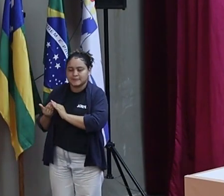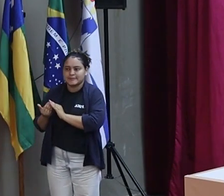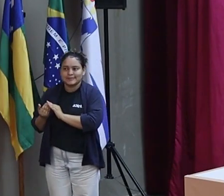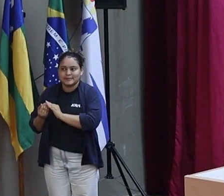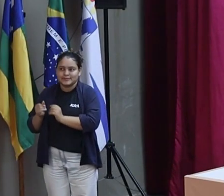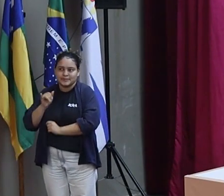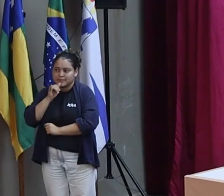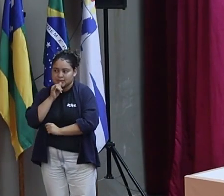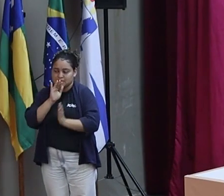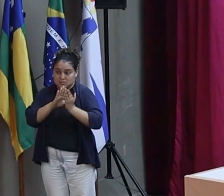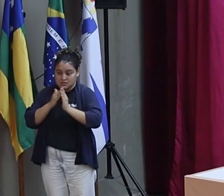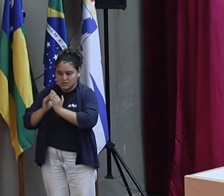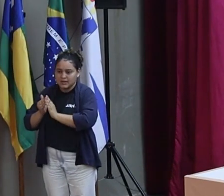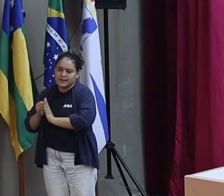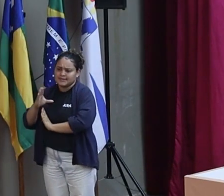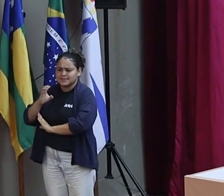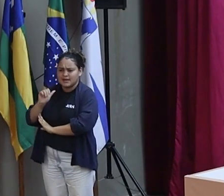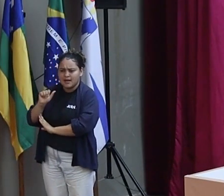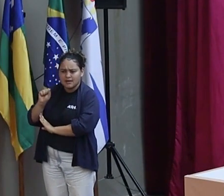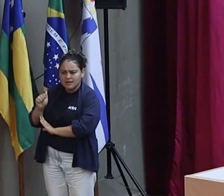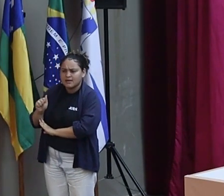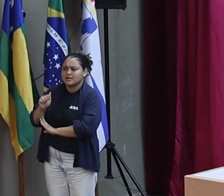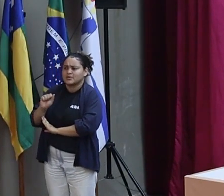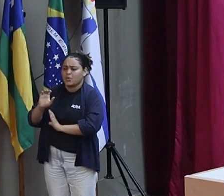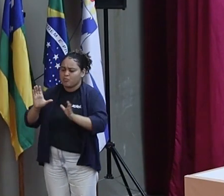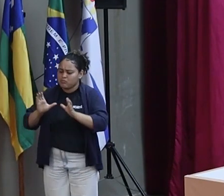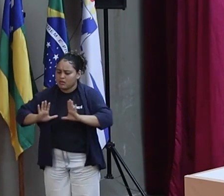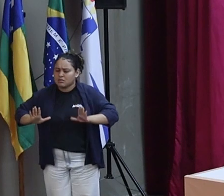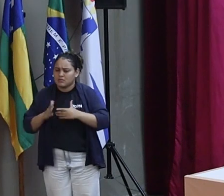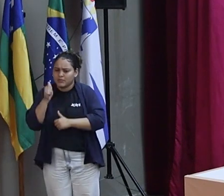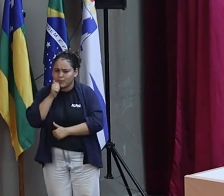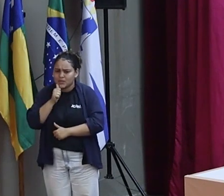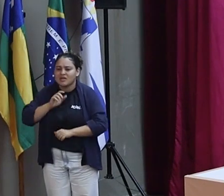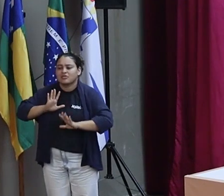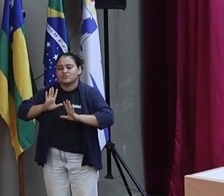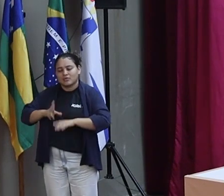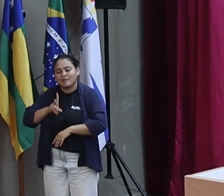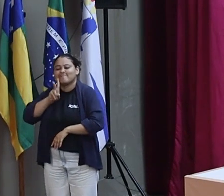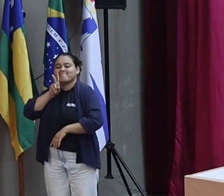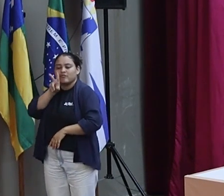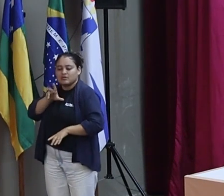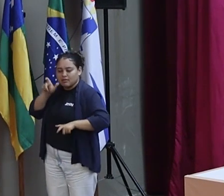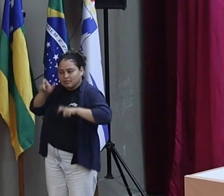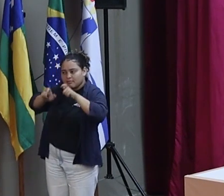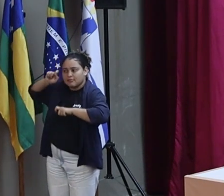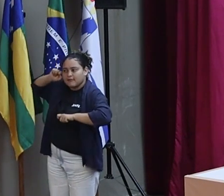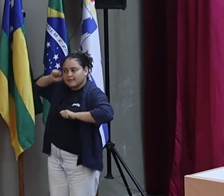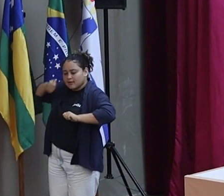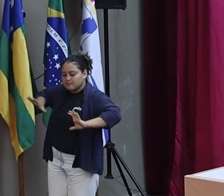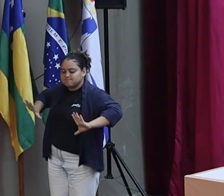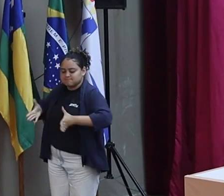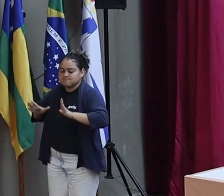o fazer comunidade, né, os CAs, o movimento de mulheres, os coletivos, que estão fortalecendo as pessoas negras para elas continuarem